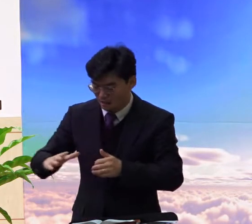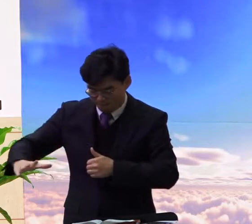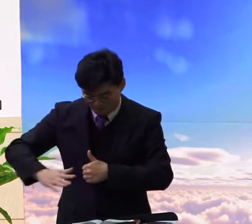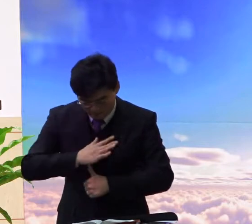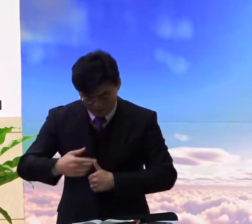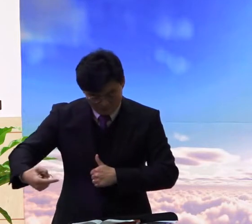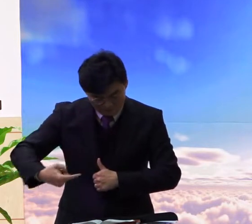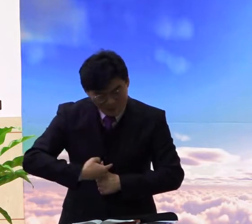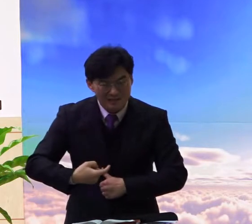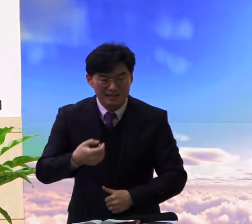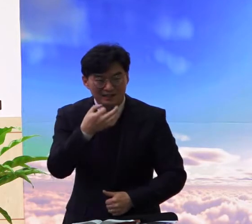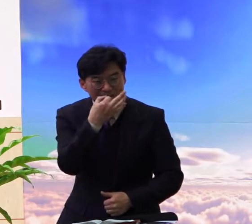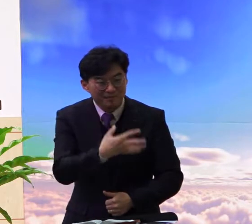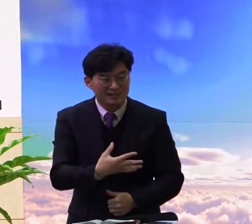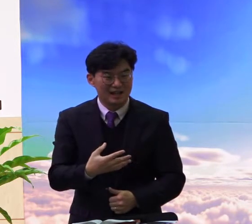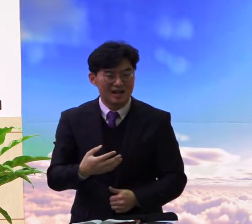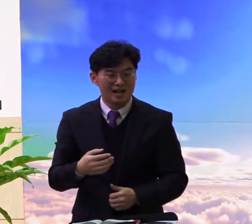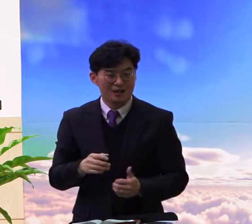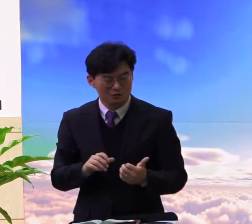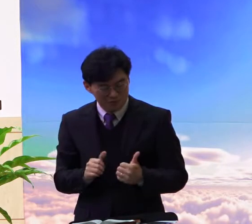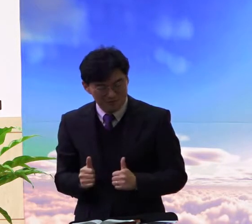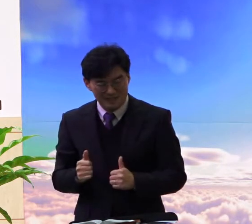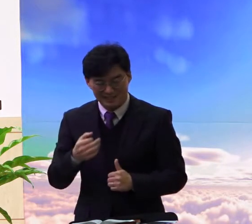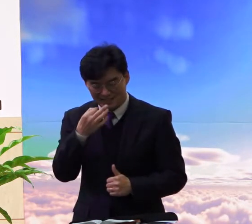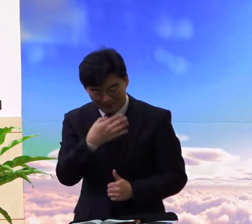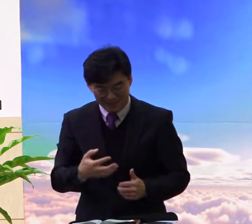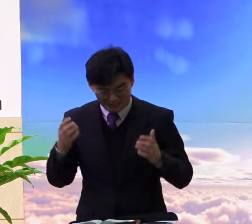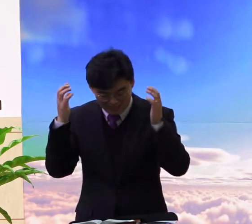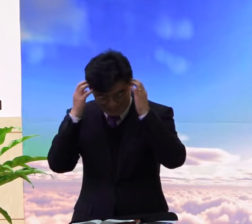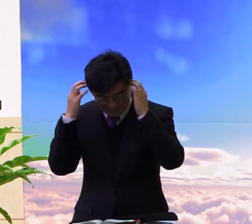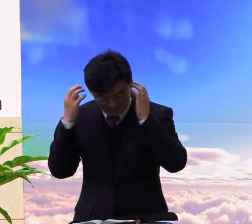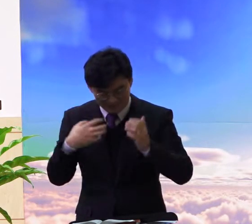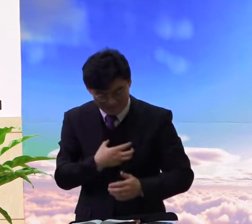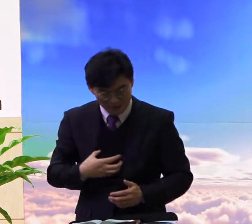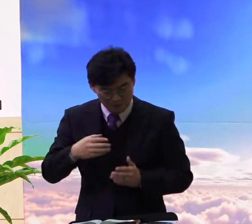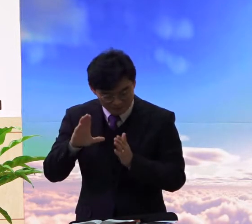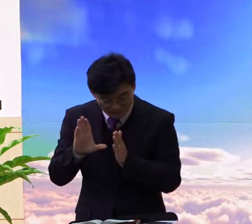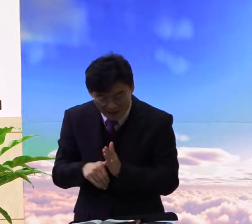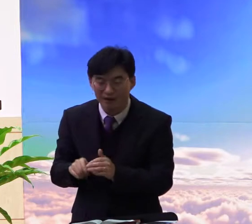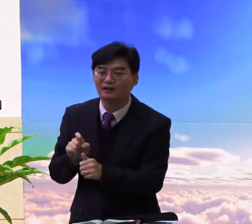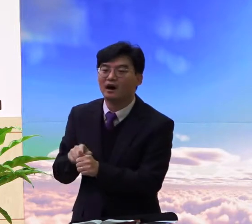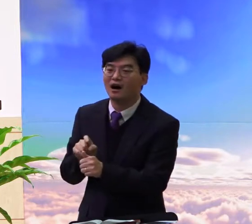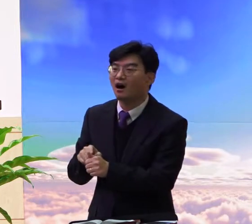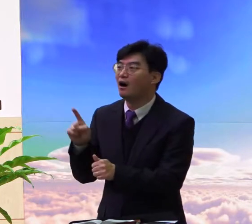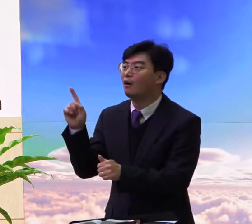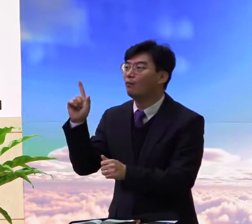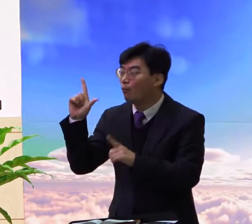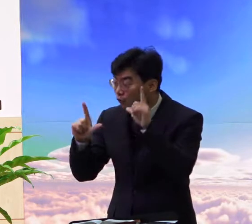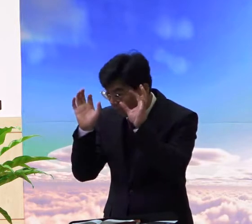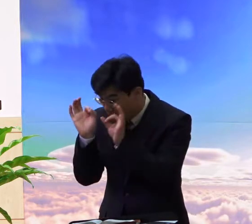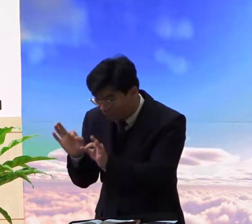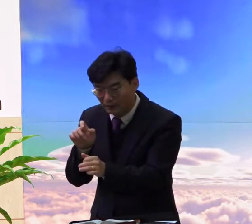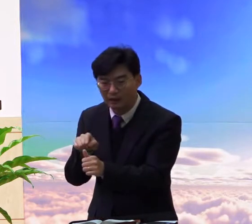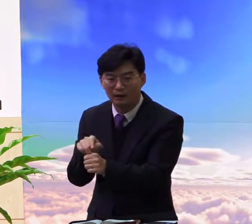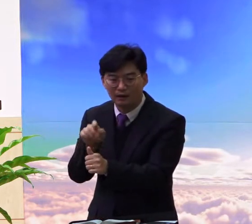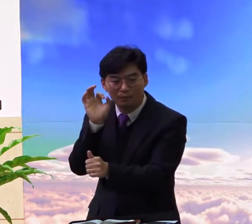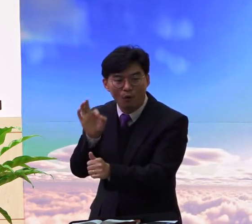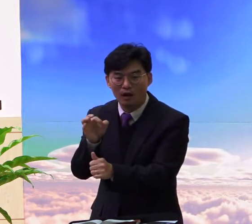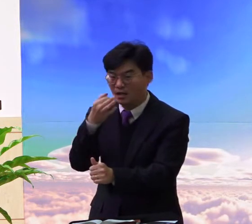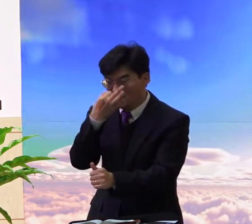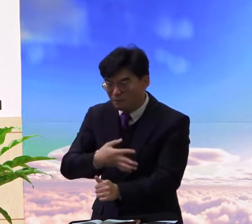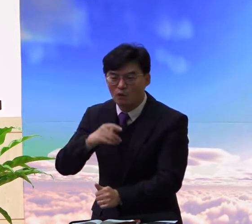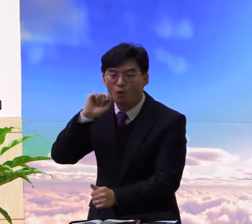힘들고 어렵고 정말 죽을 것 같은 그 순간에 그가 어떻게 반응했는지, 그것이 남들과 달랐다는 것입니다.